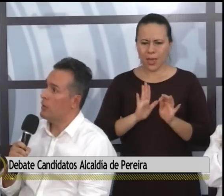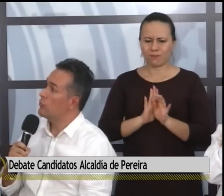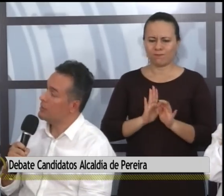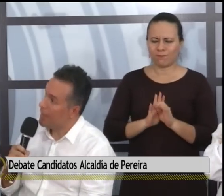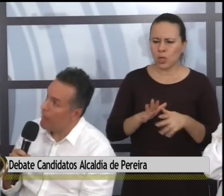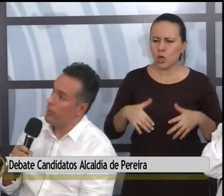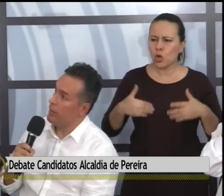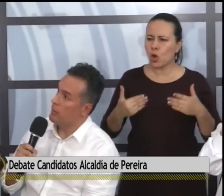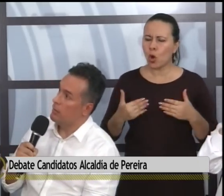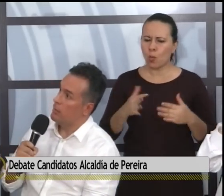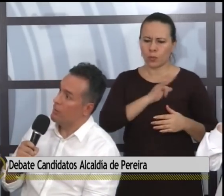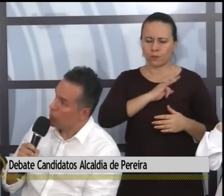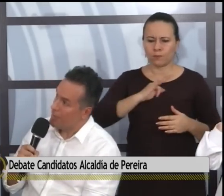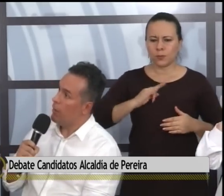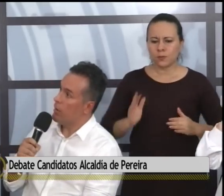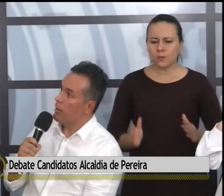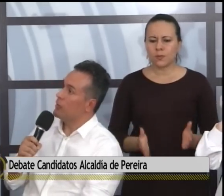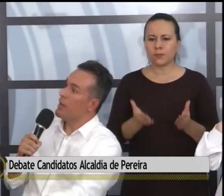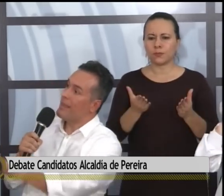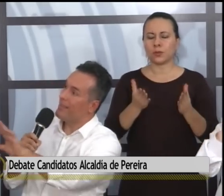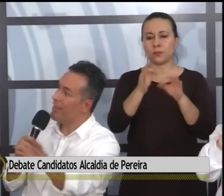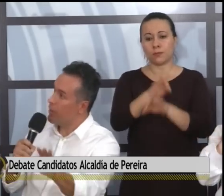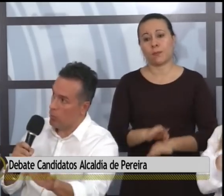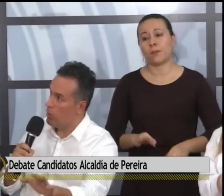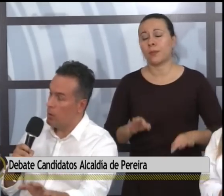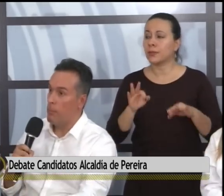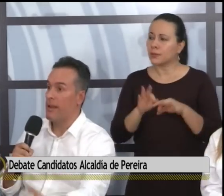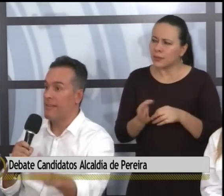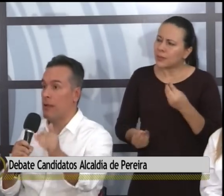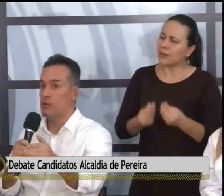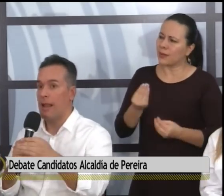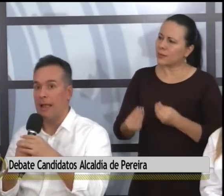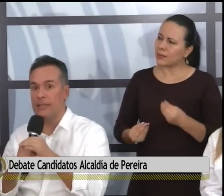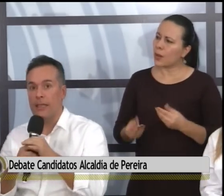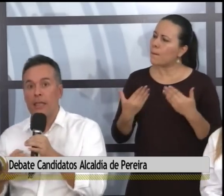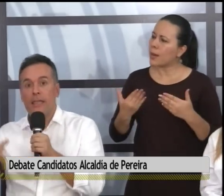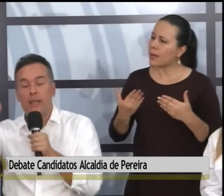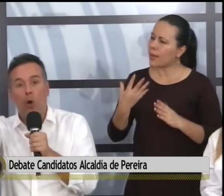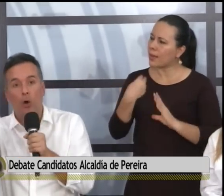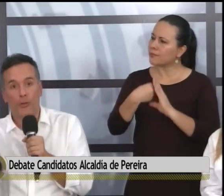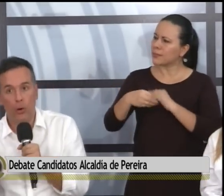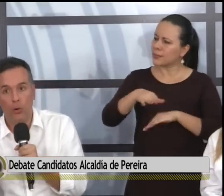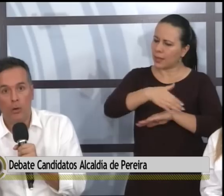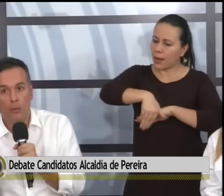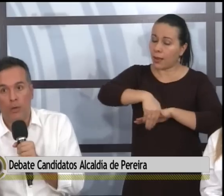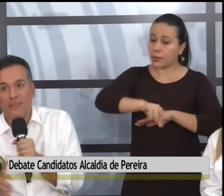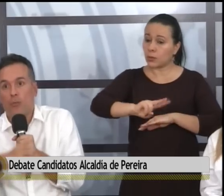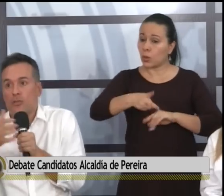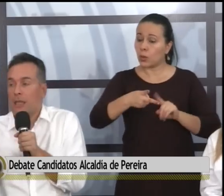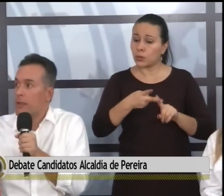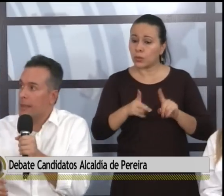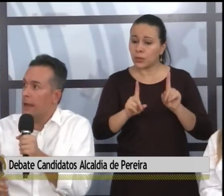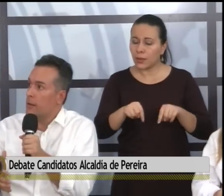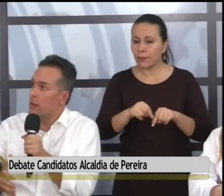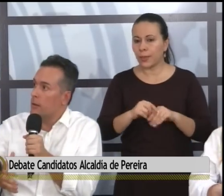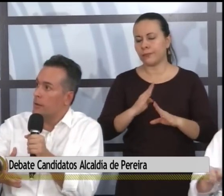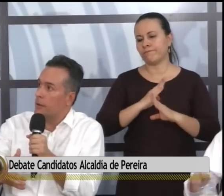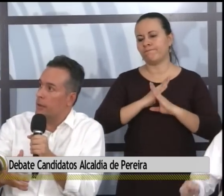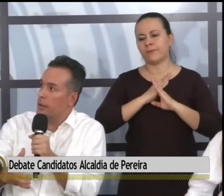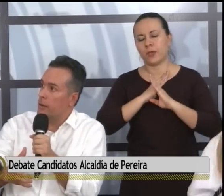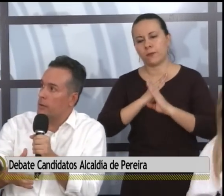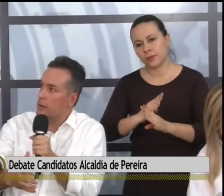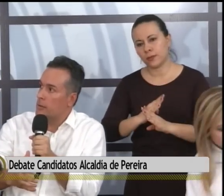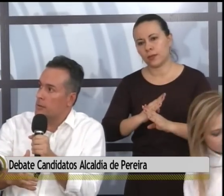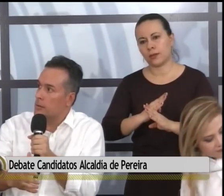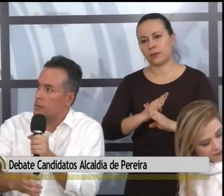rehabilitamos. Eso es clave, eso es clave. Eso hay que hacerlo para sacarlos de la calle. Y lo otro, pues tenemos que evitar